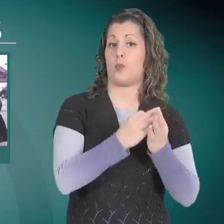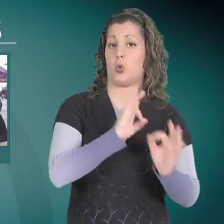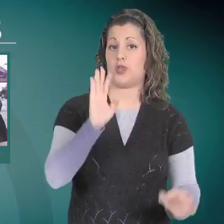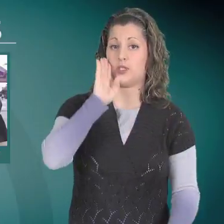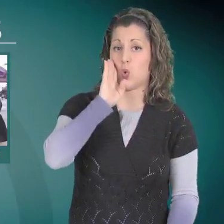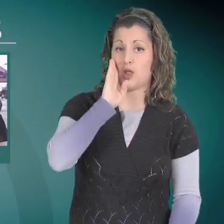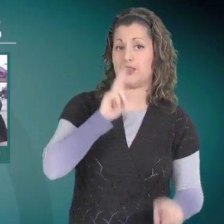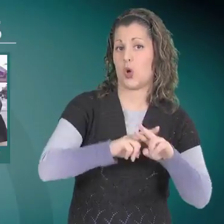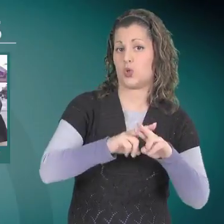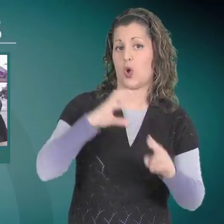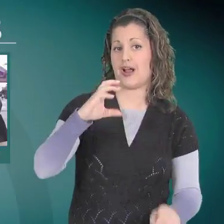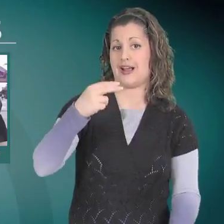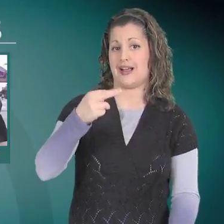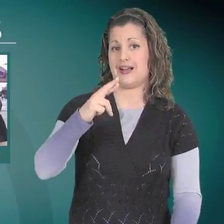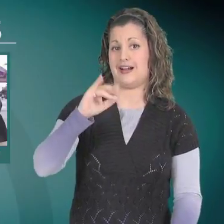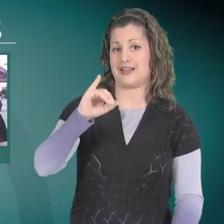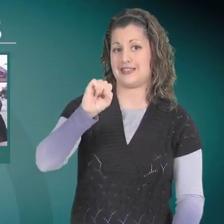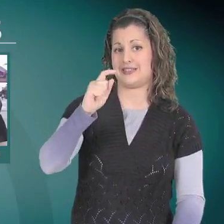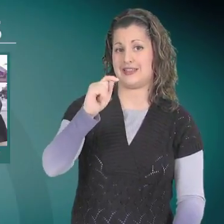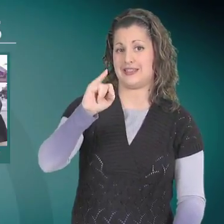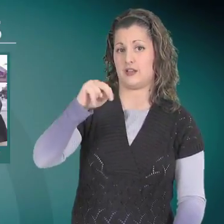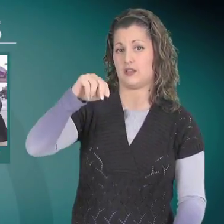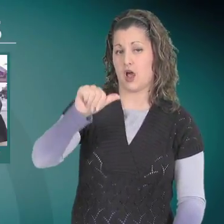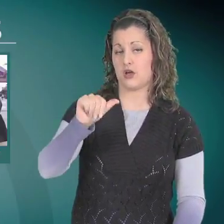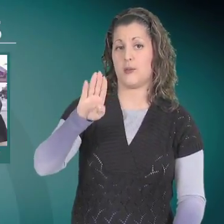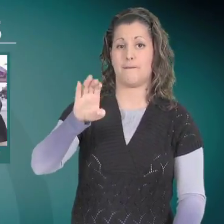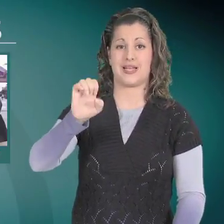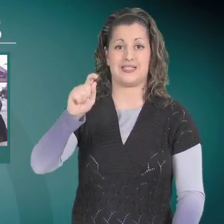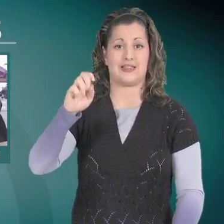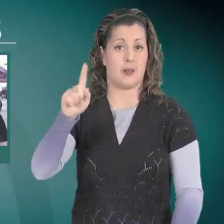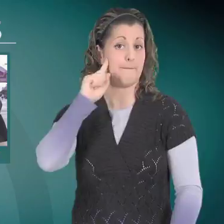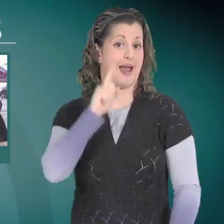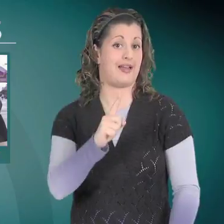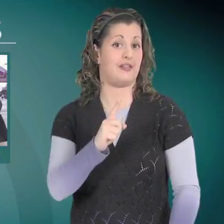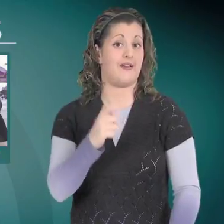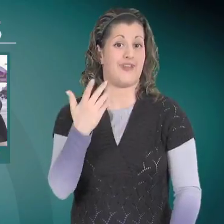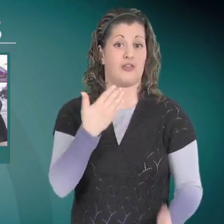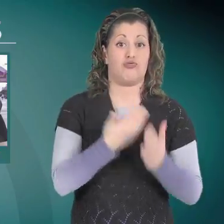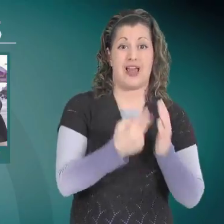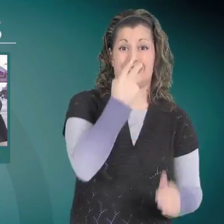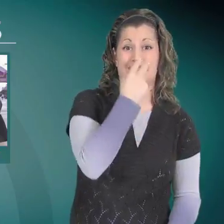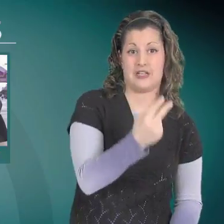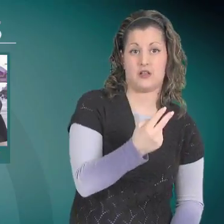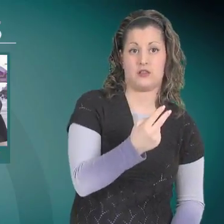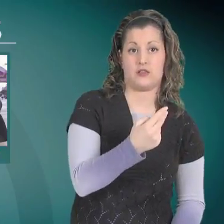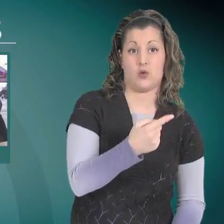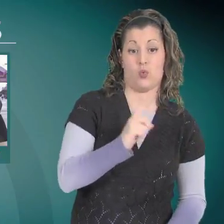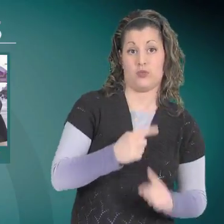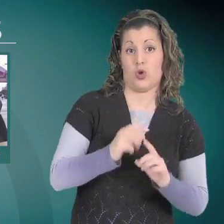hören doktor christine beste meint das schlechte sicht durch gutes hören ausgeglichen wird aus